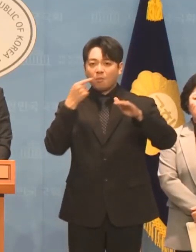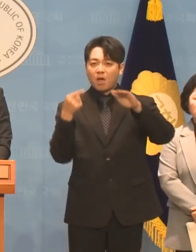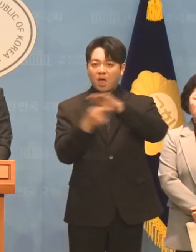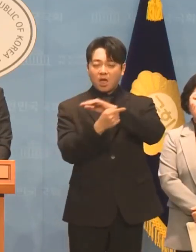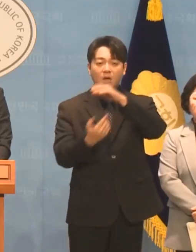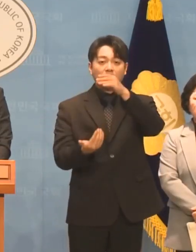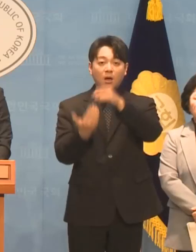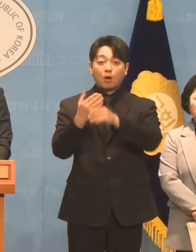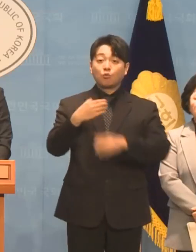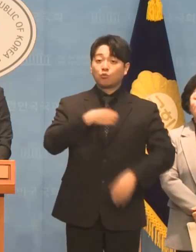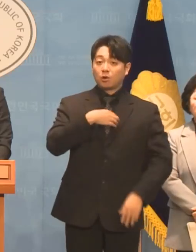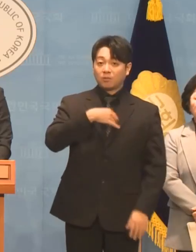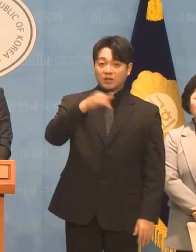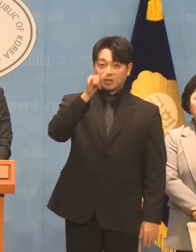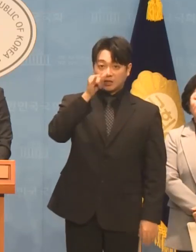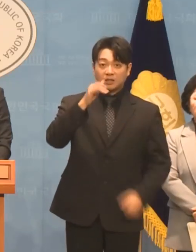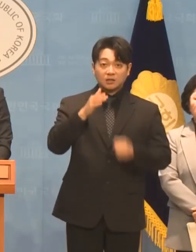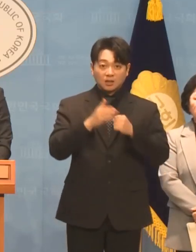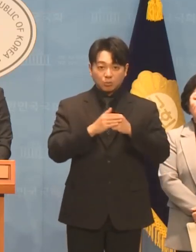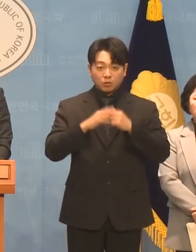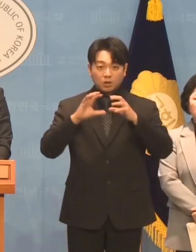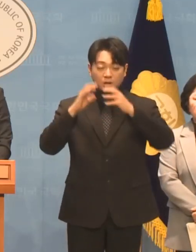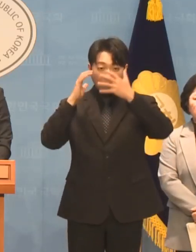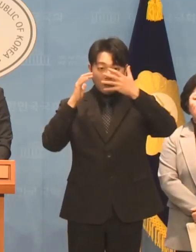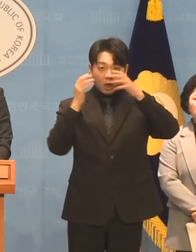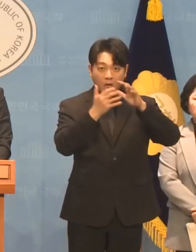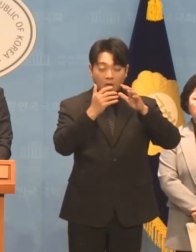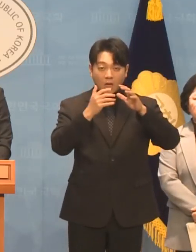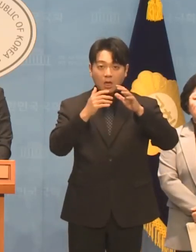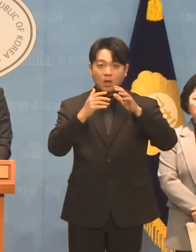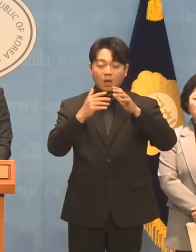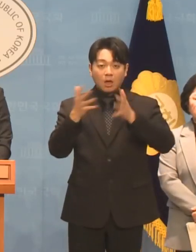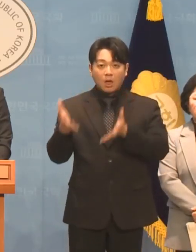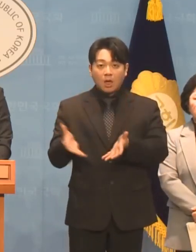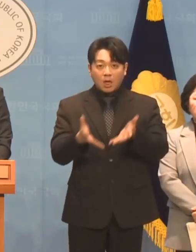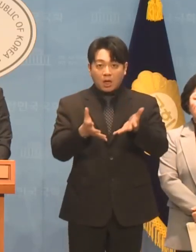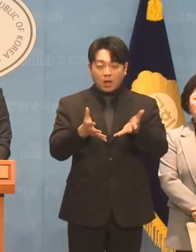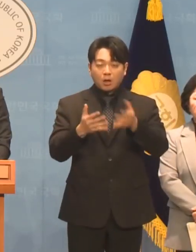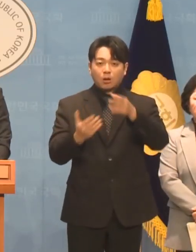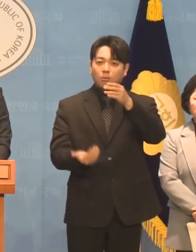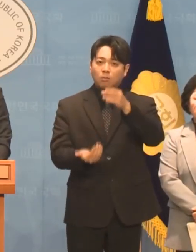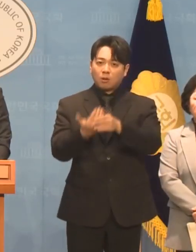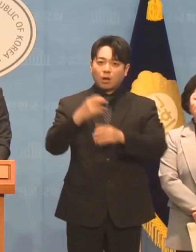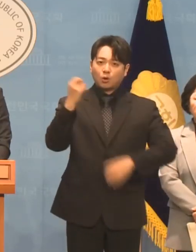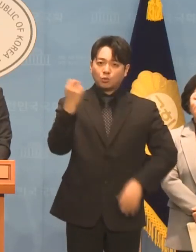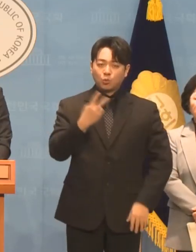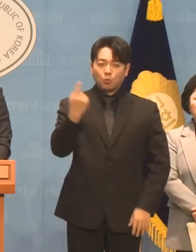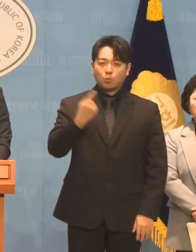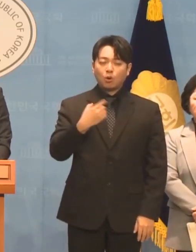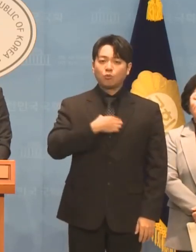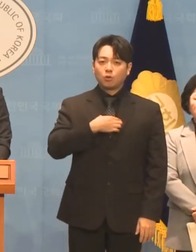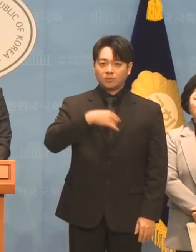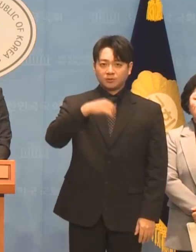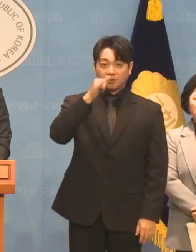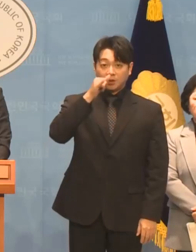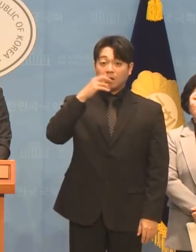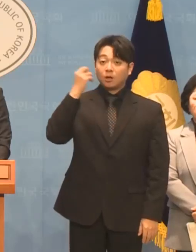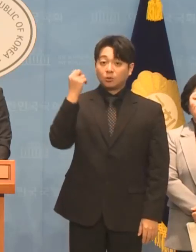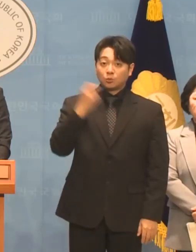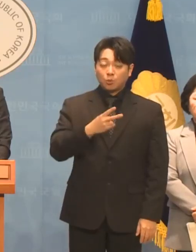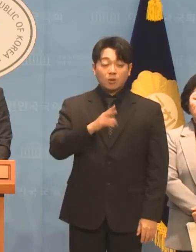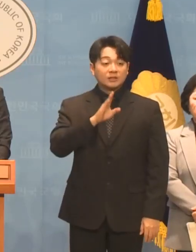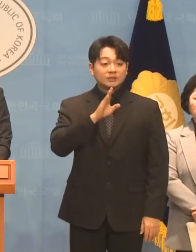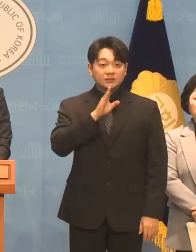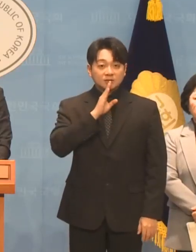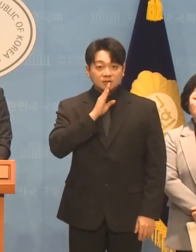비상계엄 해제만으로 추가적인 내란의 가능성이 배제되지 않을 수도 있습니다. 그리고 더군다나 실제 내란이 일어나야만